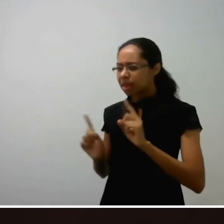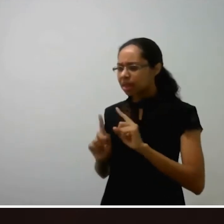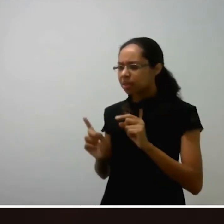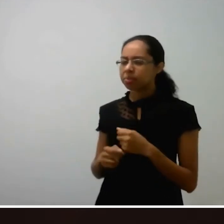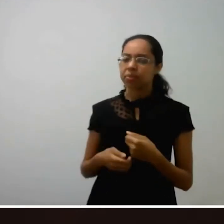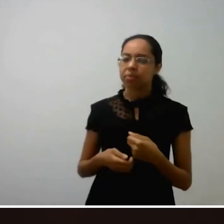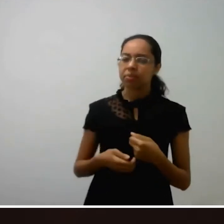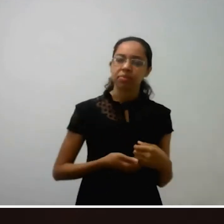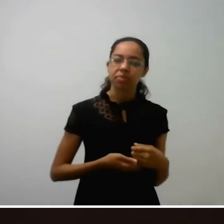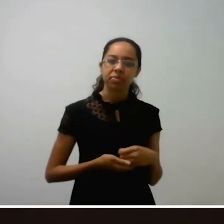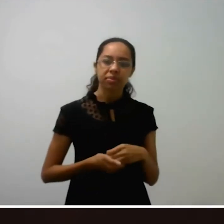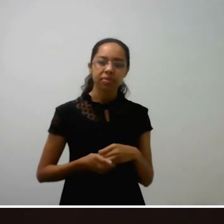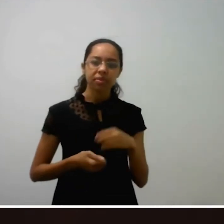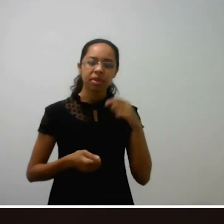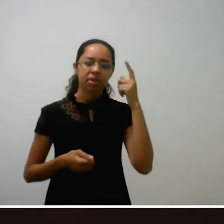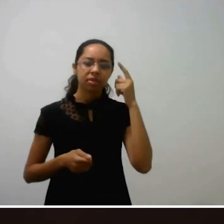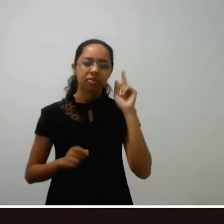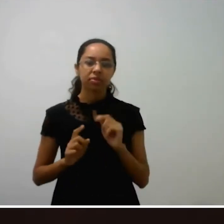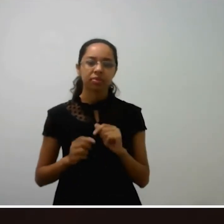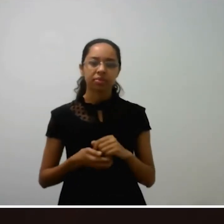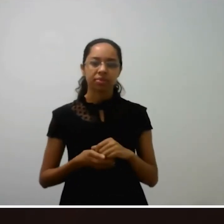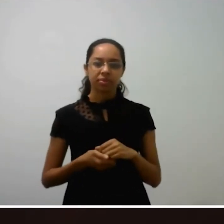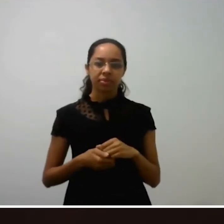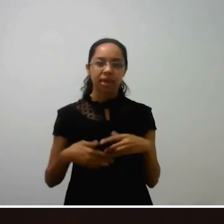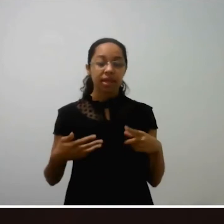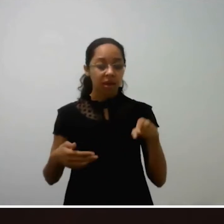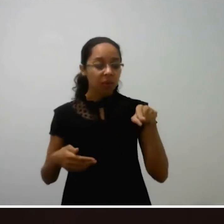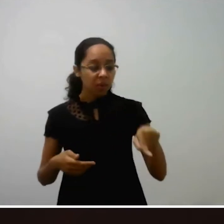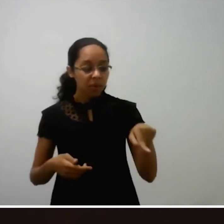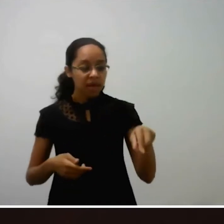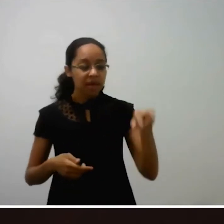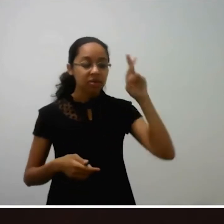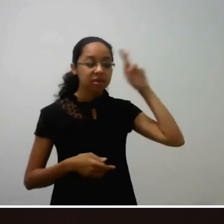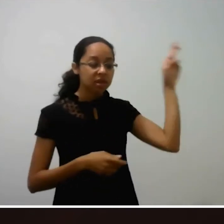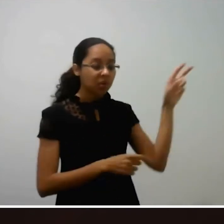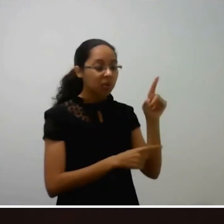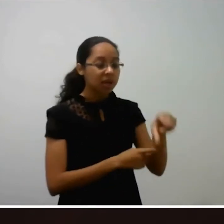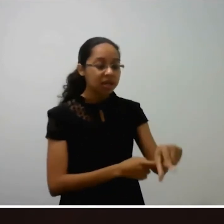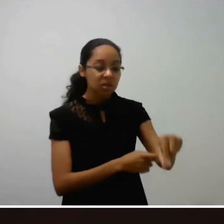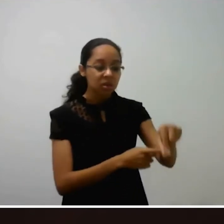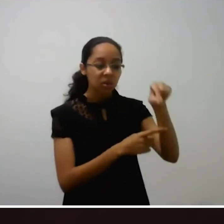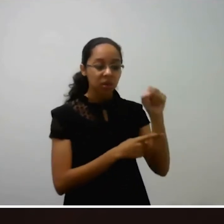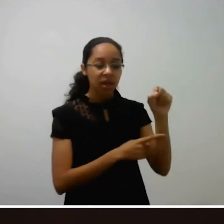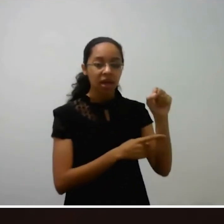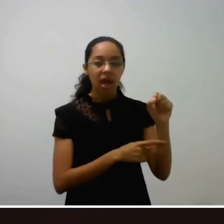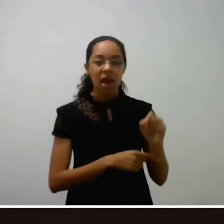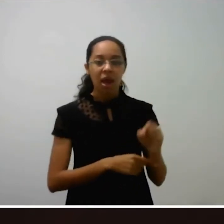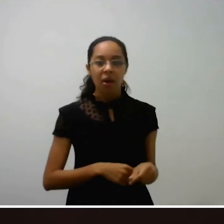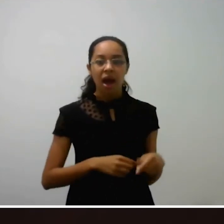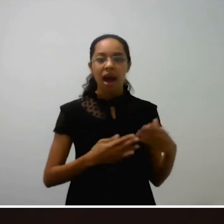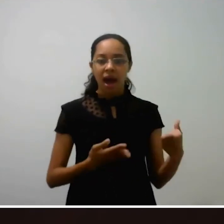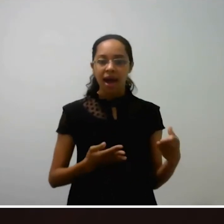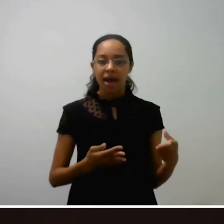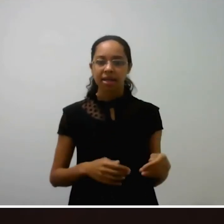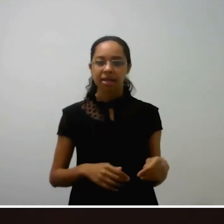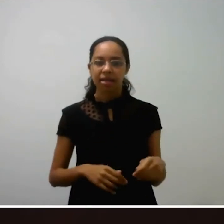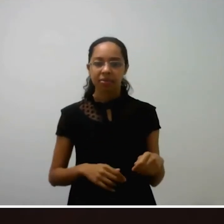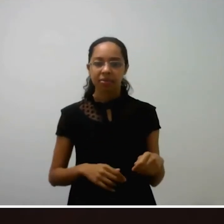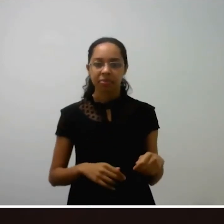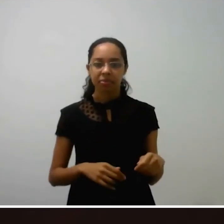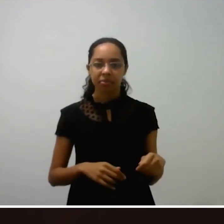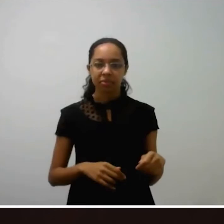foi levantado por Deus no tempo apropriado, para que desse mais determinação ao testemunho